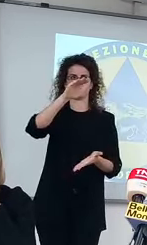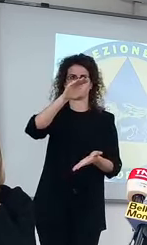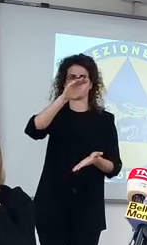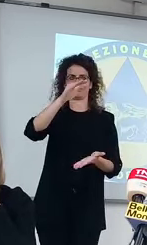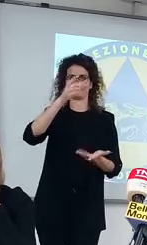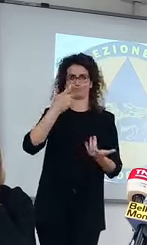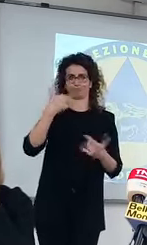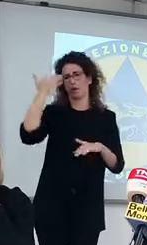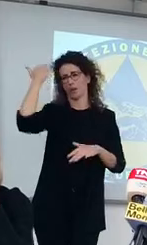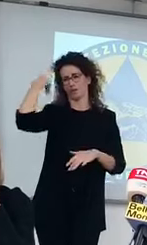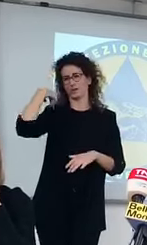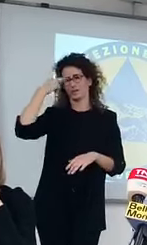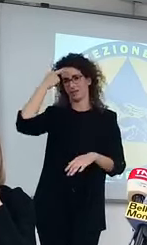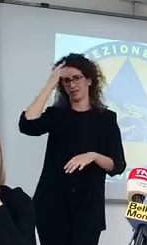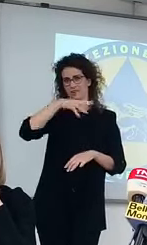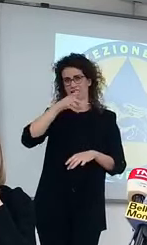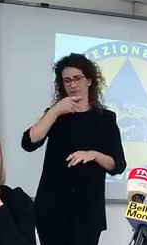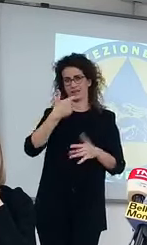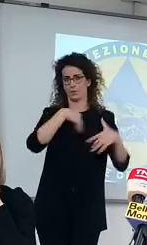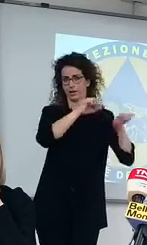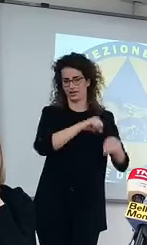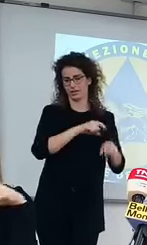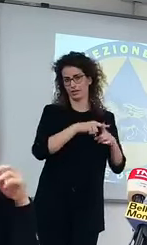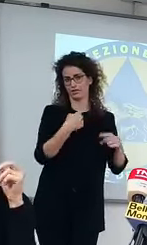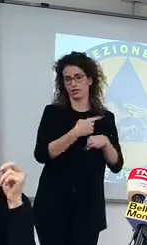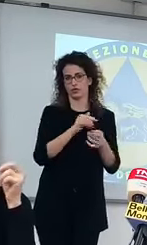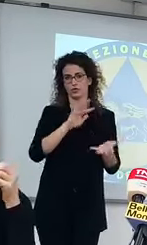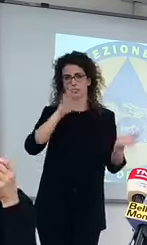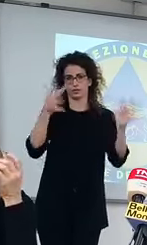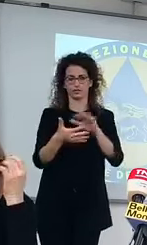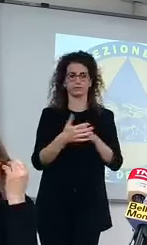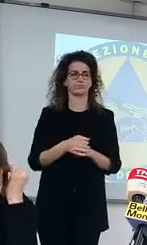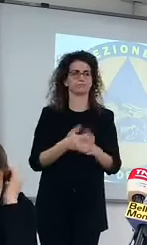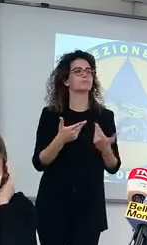classifica che c'era una volta, no? Rispetto ai magazzini. Prego.